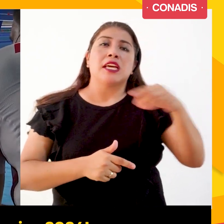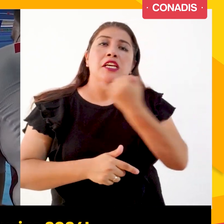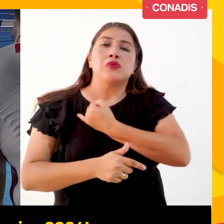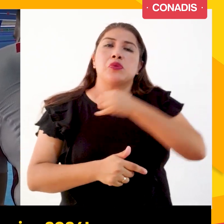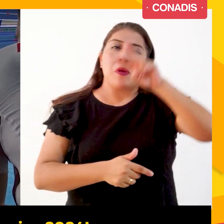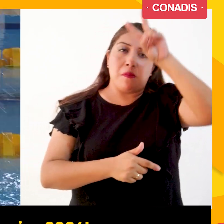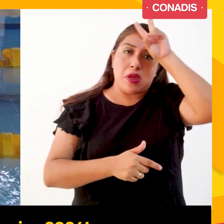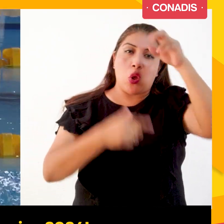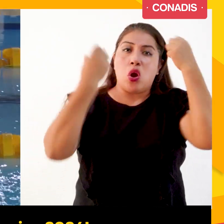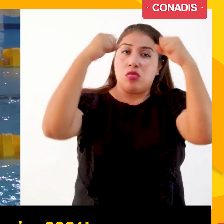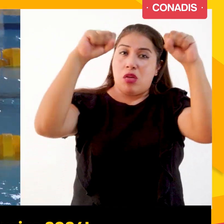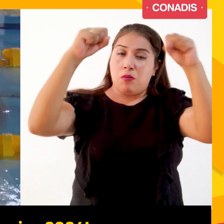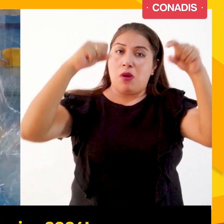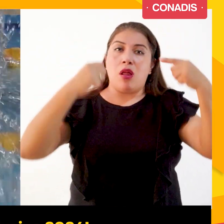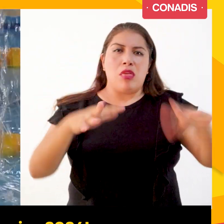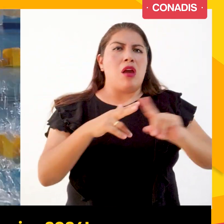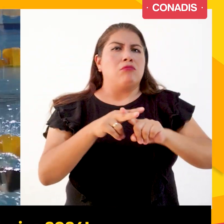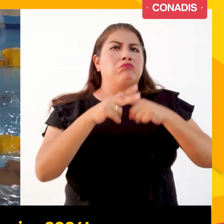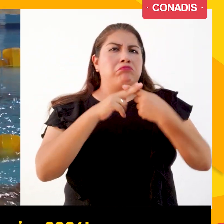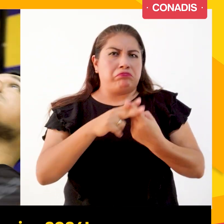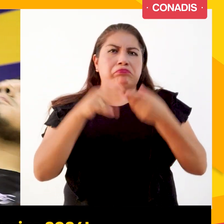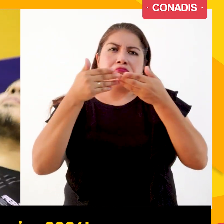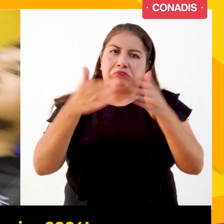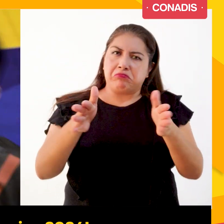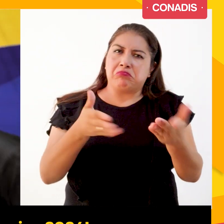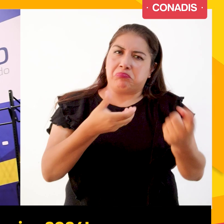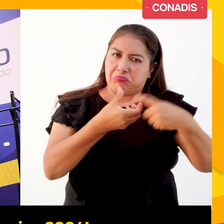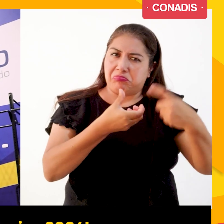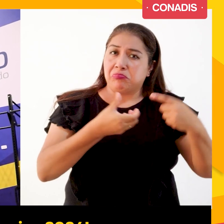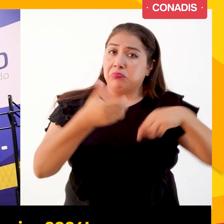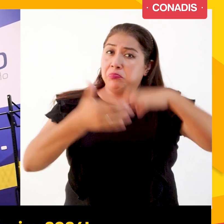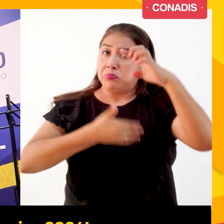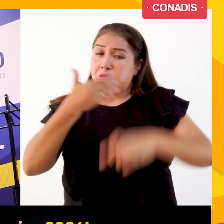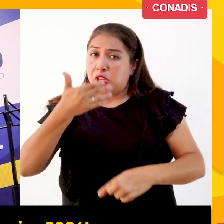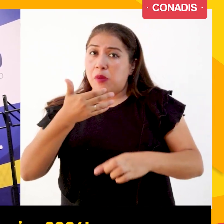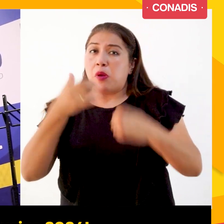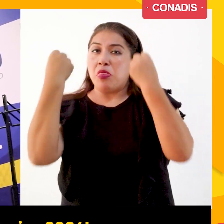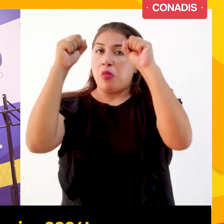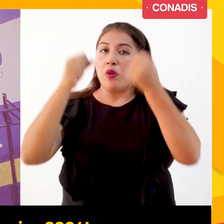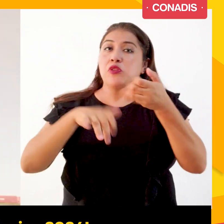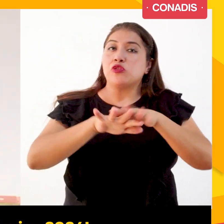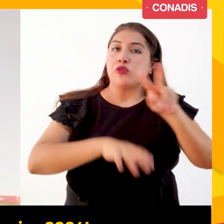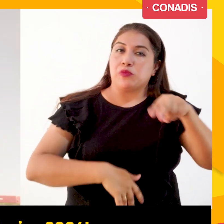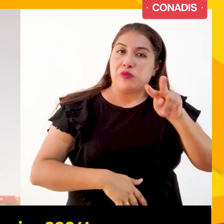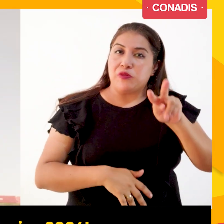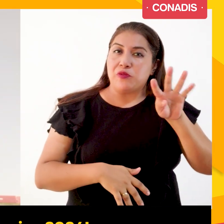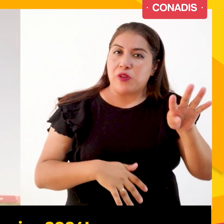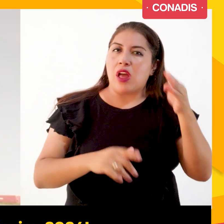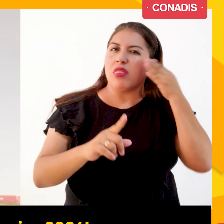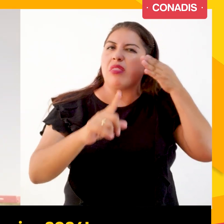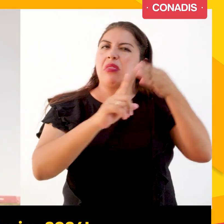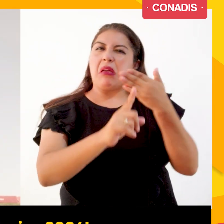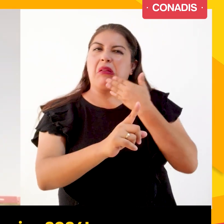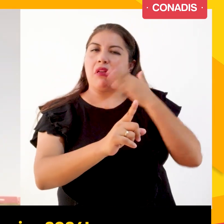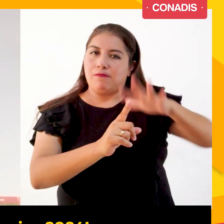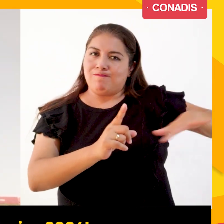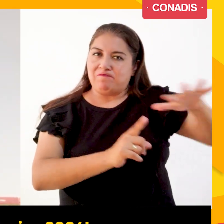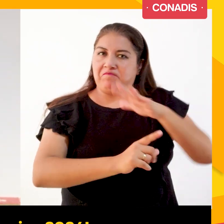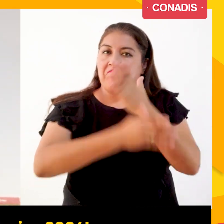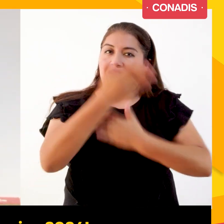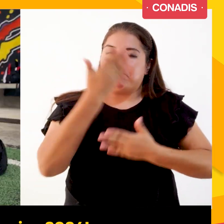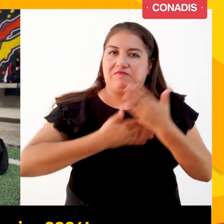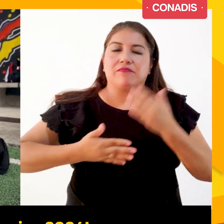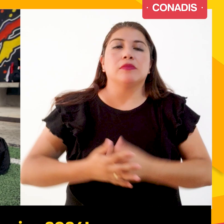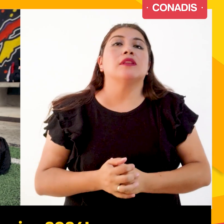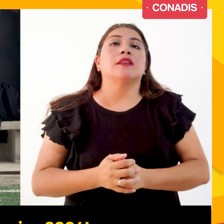Instituto Peruano del Deporte inició las inscripciones para el Programa Deportivo Inclusivo 2024 dirigido a personas con